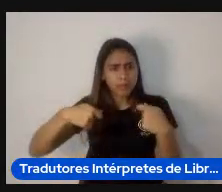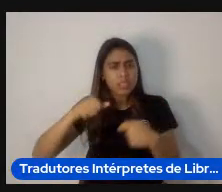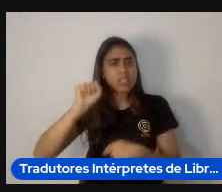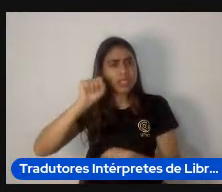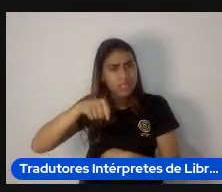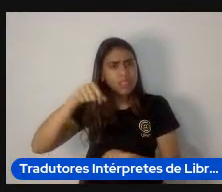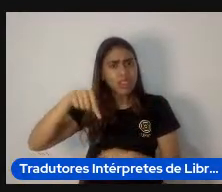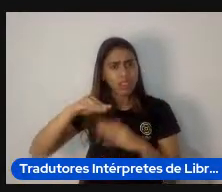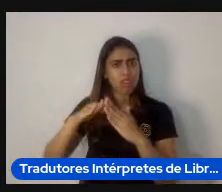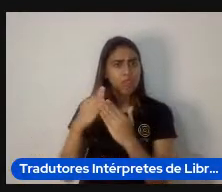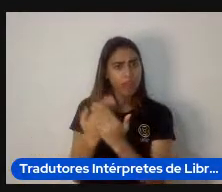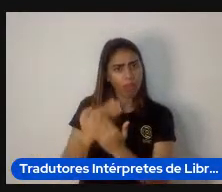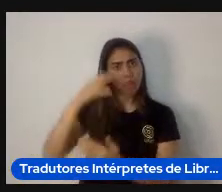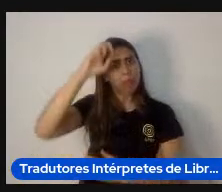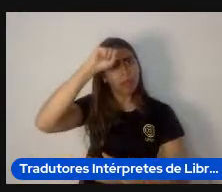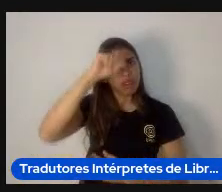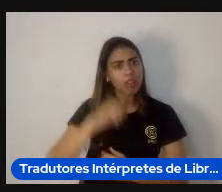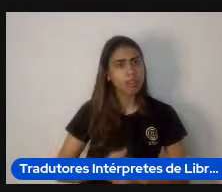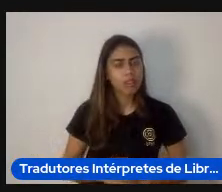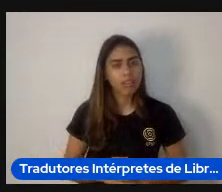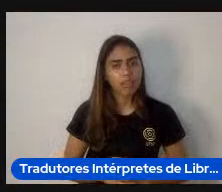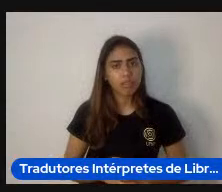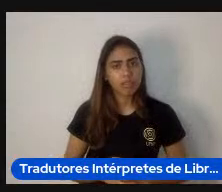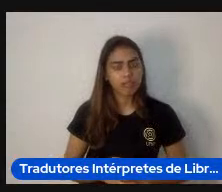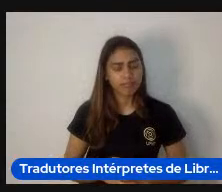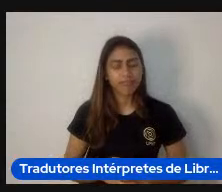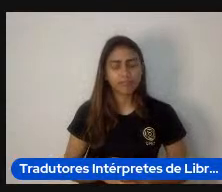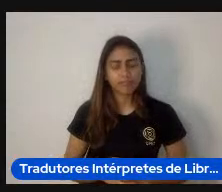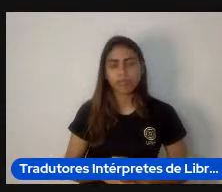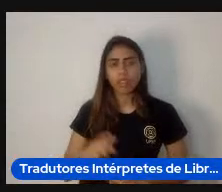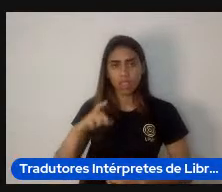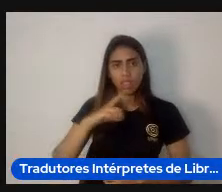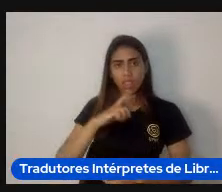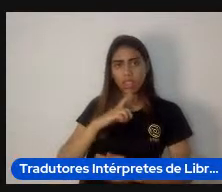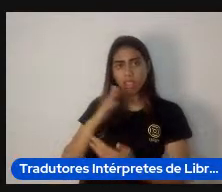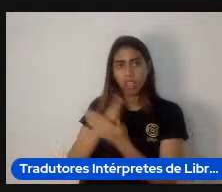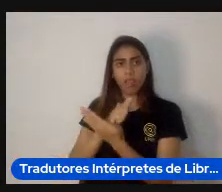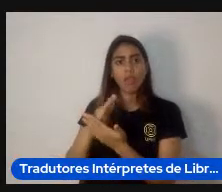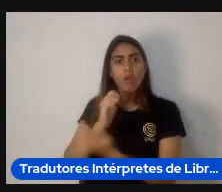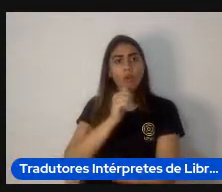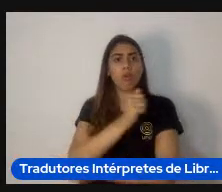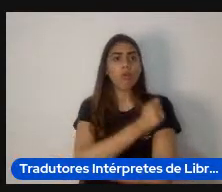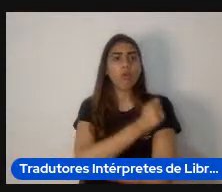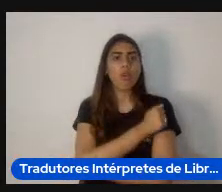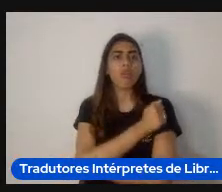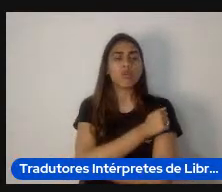Nós temos alunos com baixa visão, por exemplo, que o caderninho dele é especial.